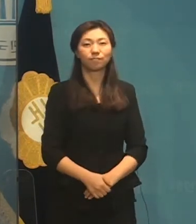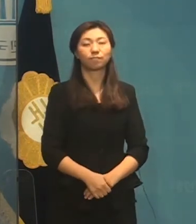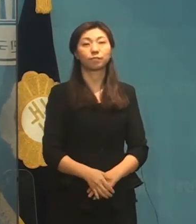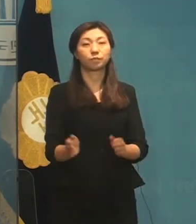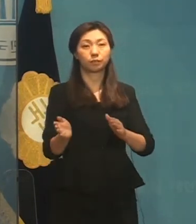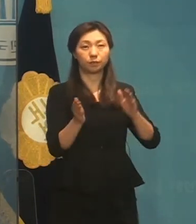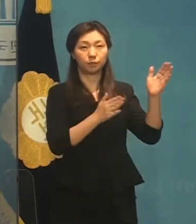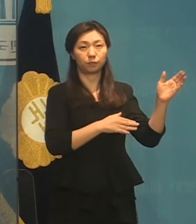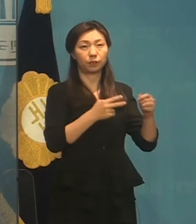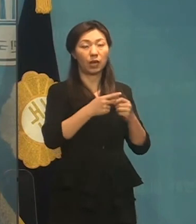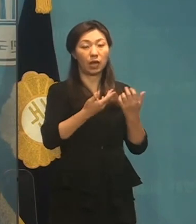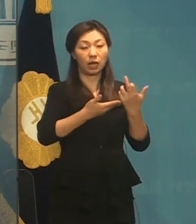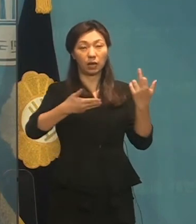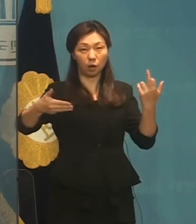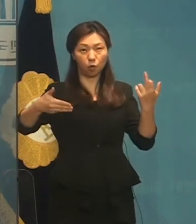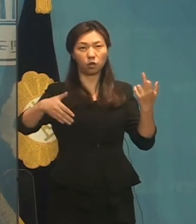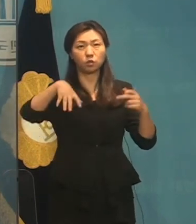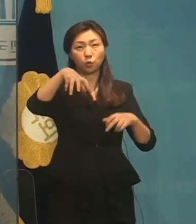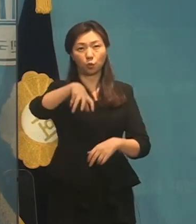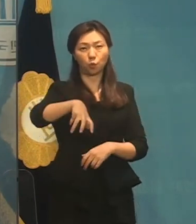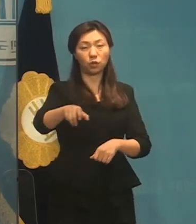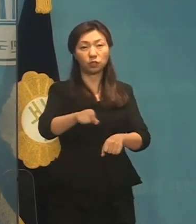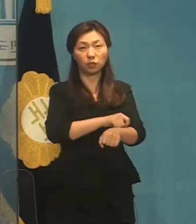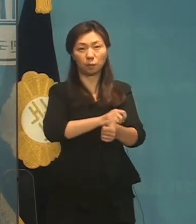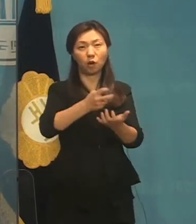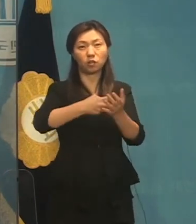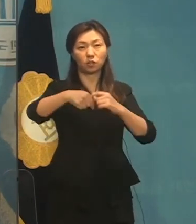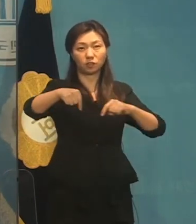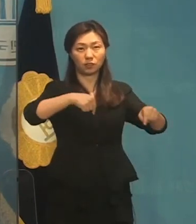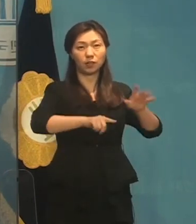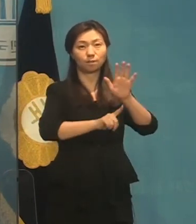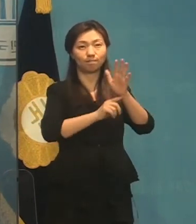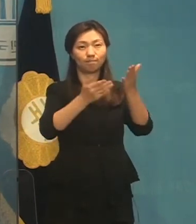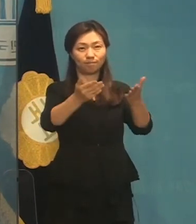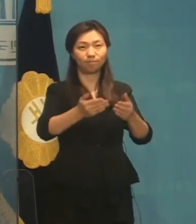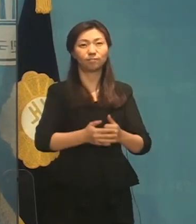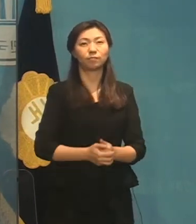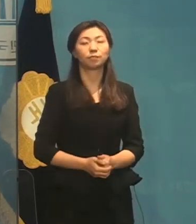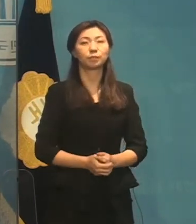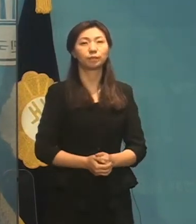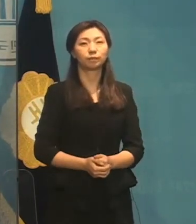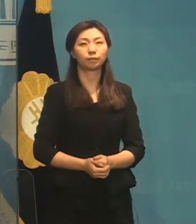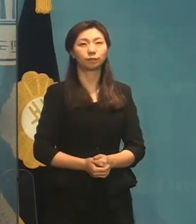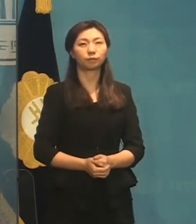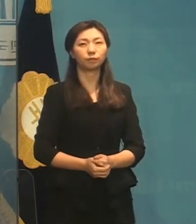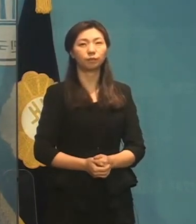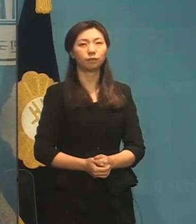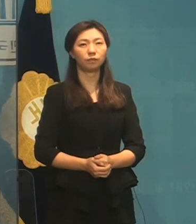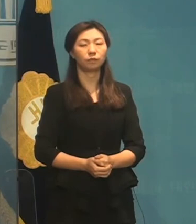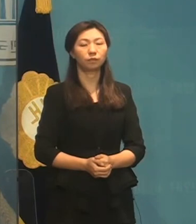이어서 강원도 특별정책을 발표하도록 하겠습니다.